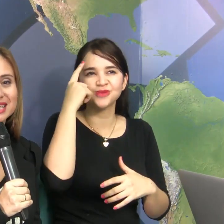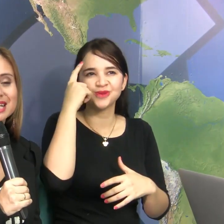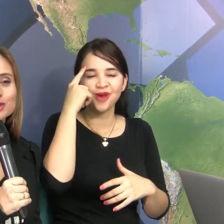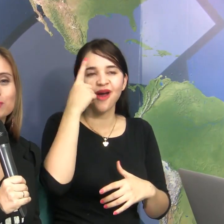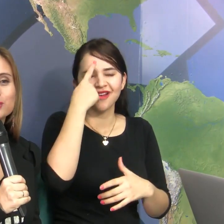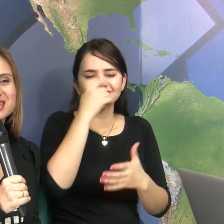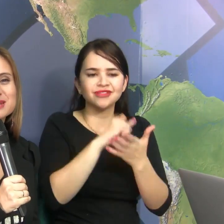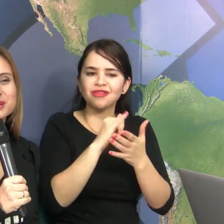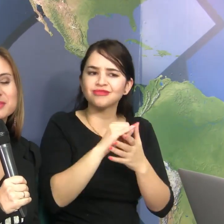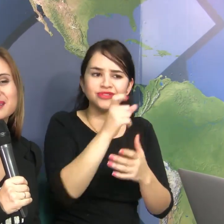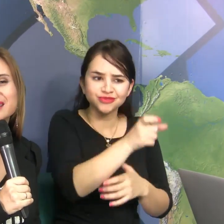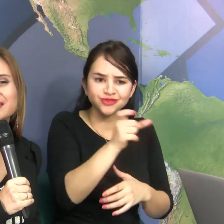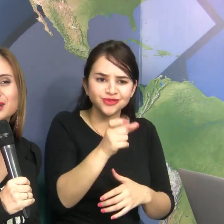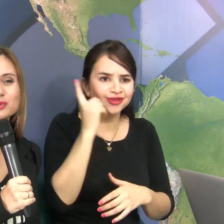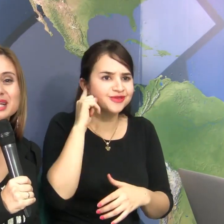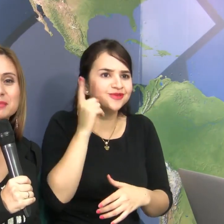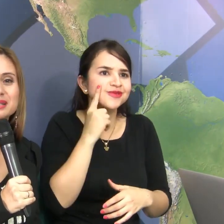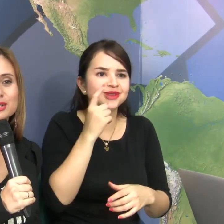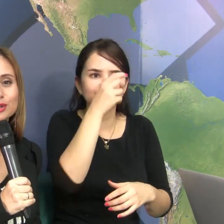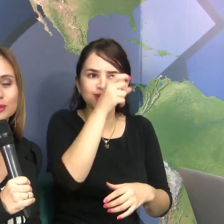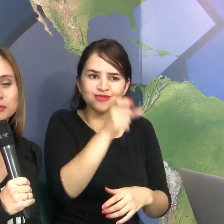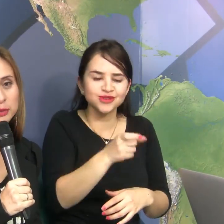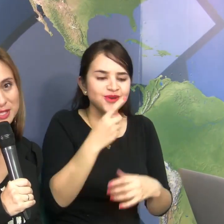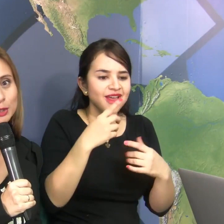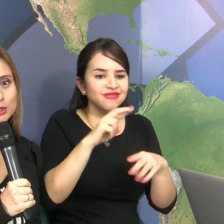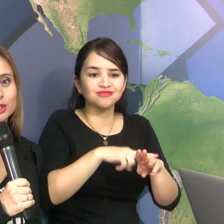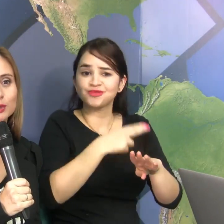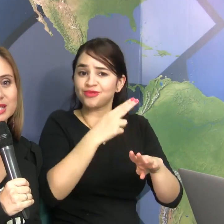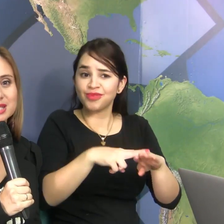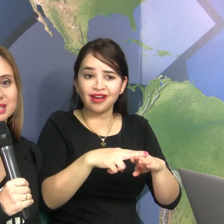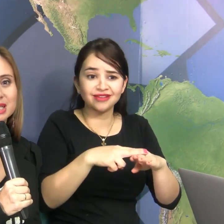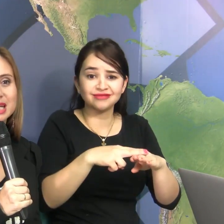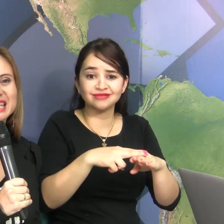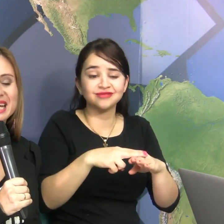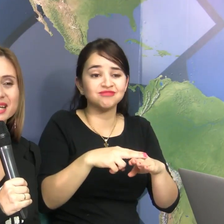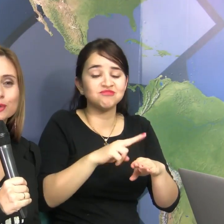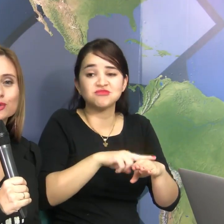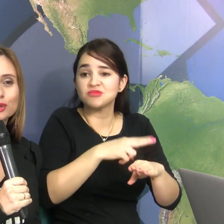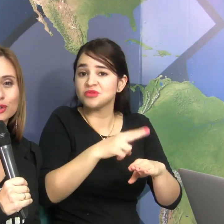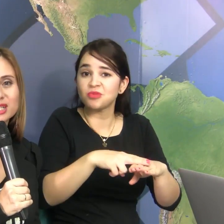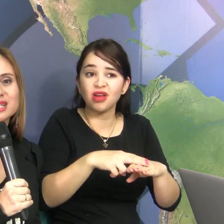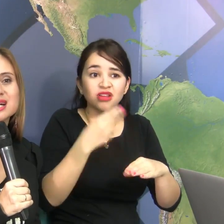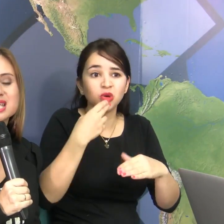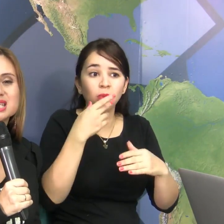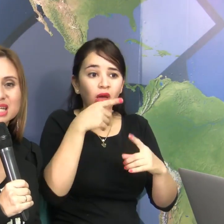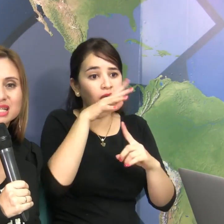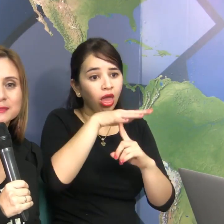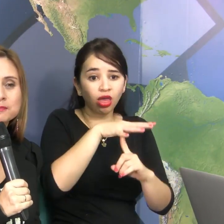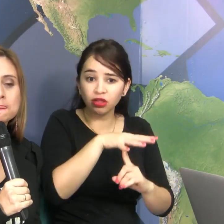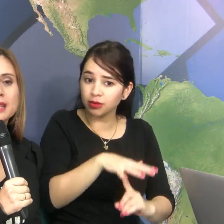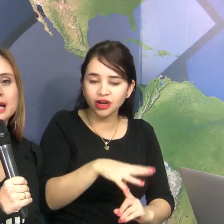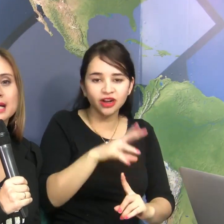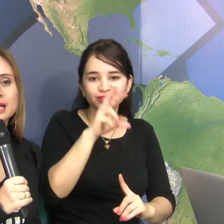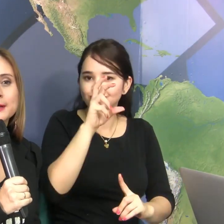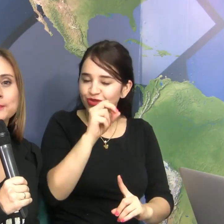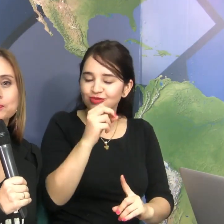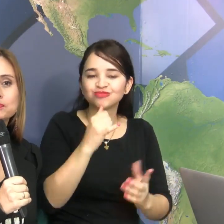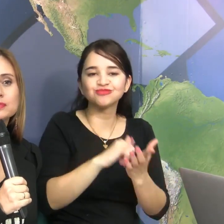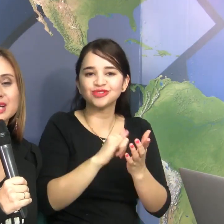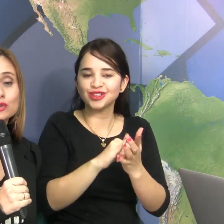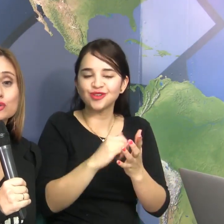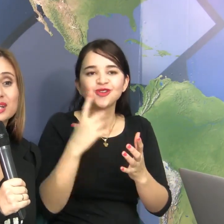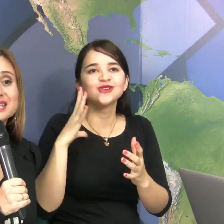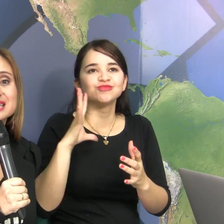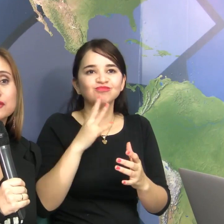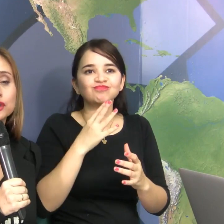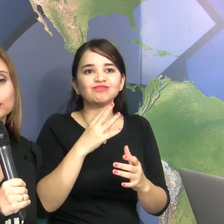corriente. Son personas simplemente que tienen una limitación, pero desarrollan otras. Y AIR Consultoría llega